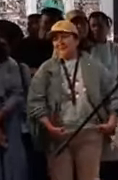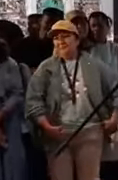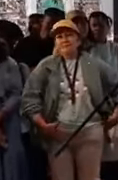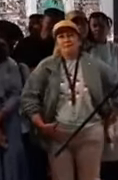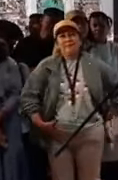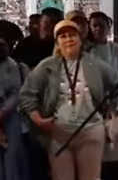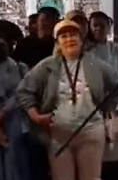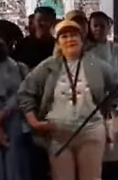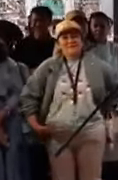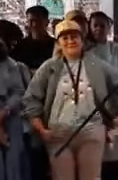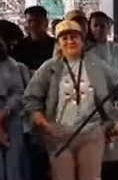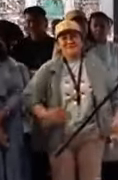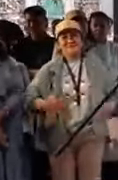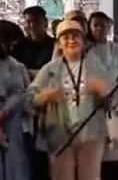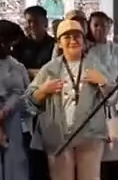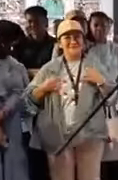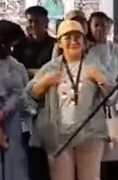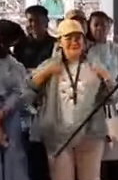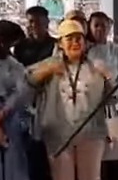Jadi aku juga mau latihan.